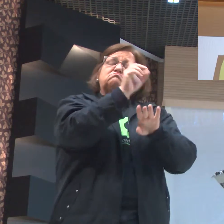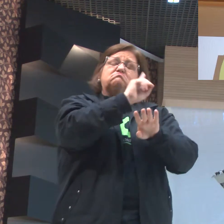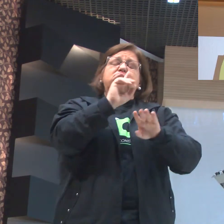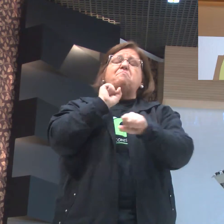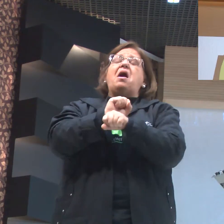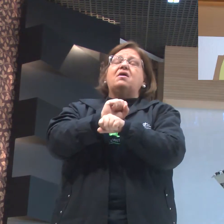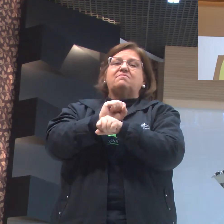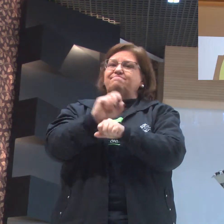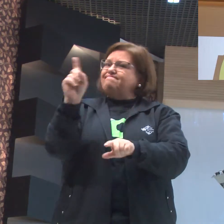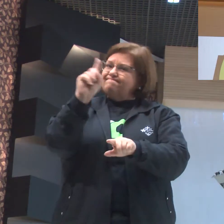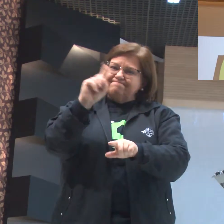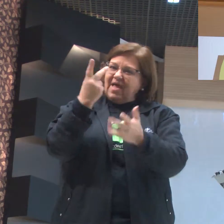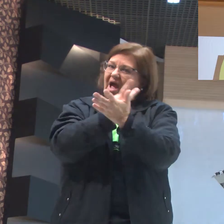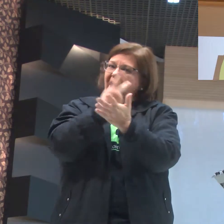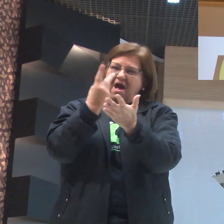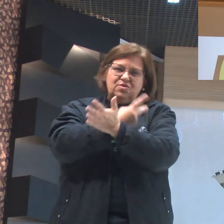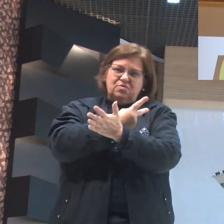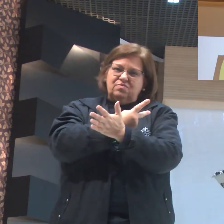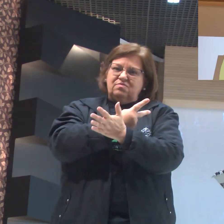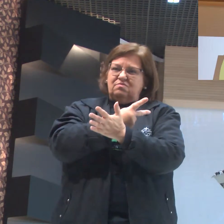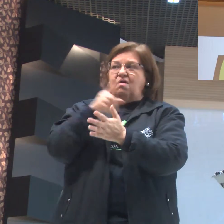causa do próximo.